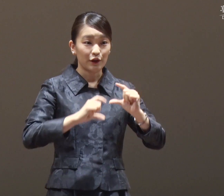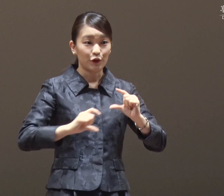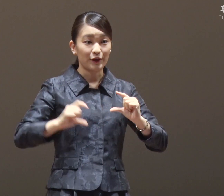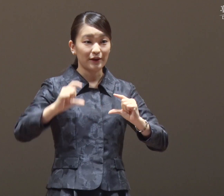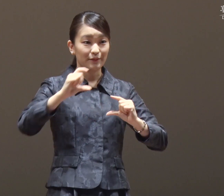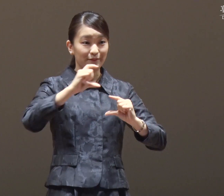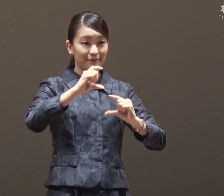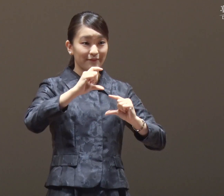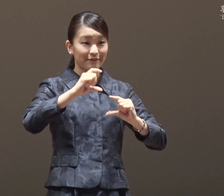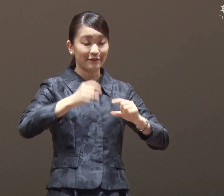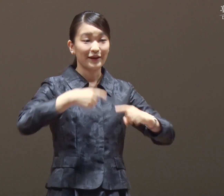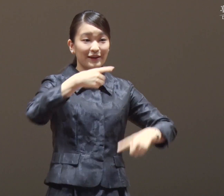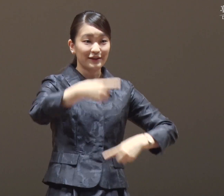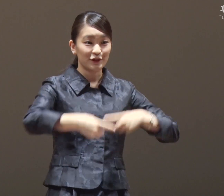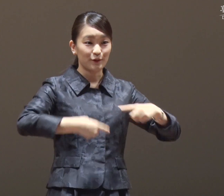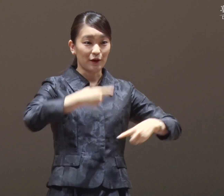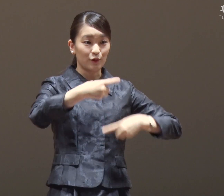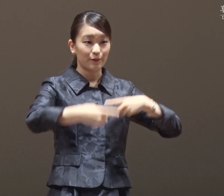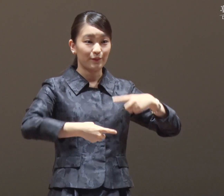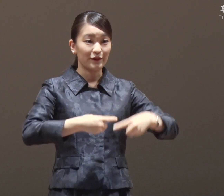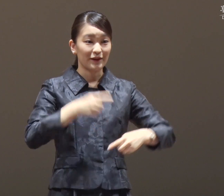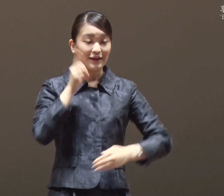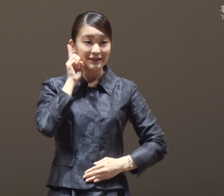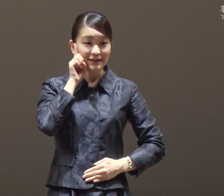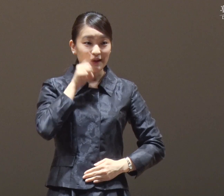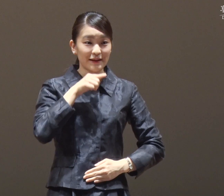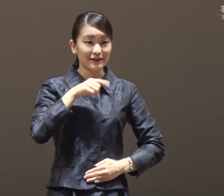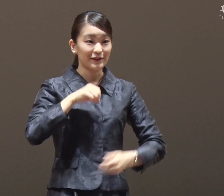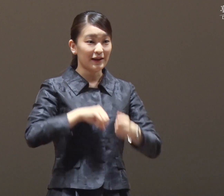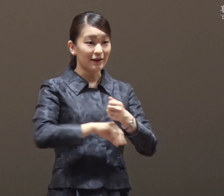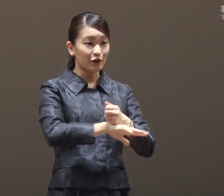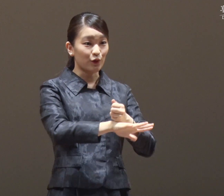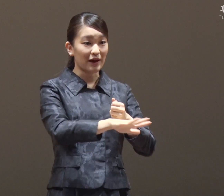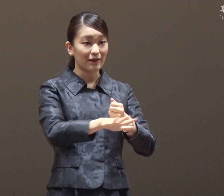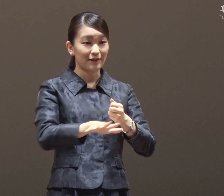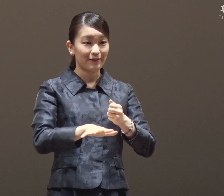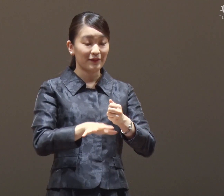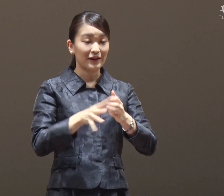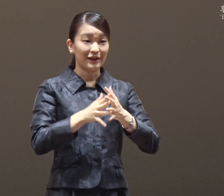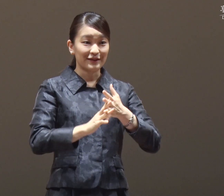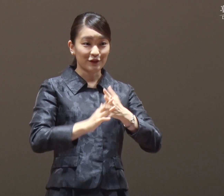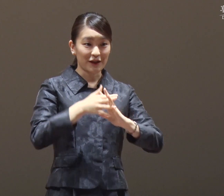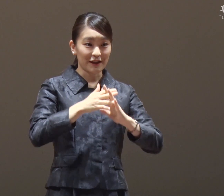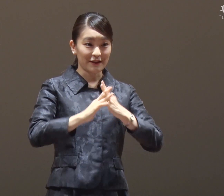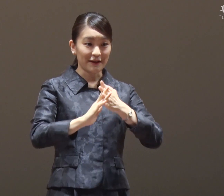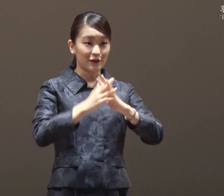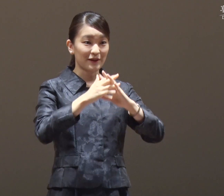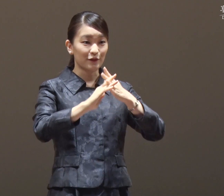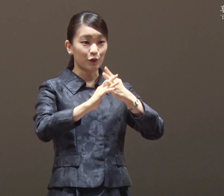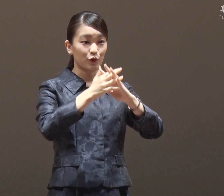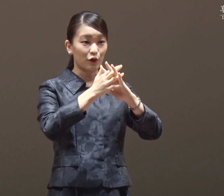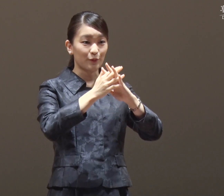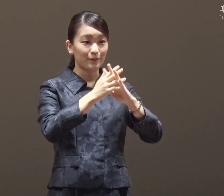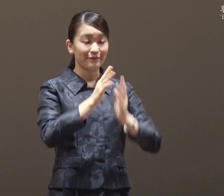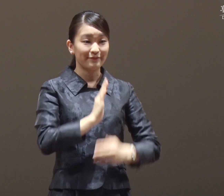距離しゅわー使いやすい環境が作られていきますこと